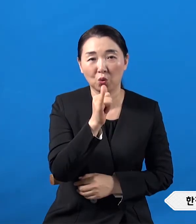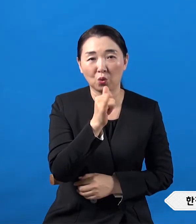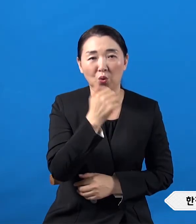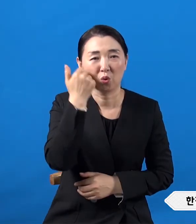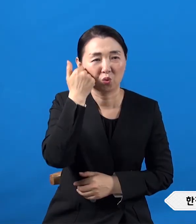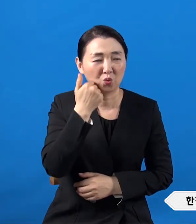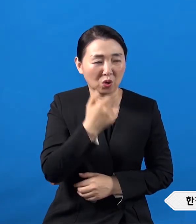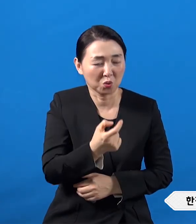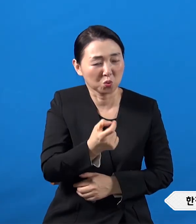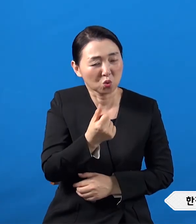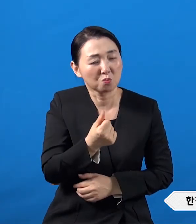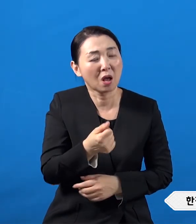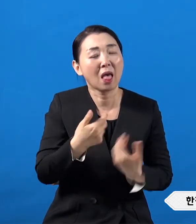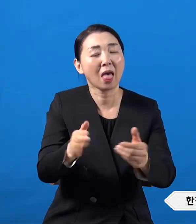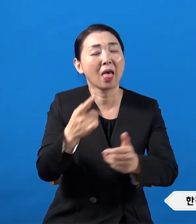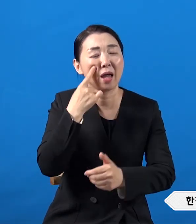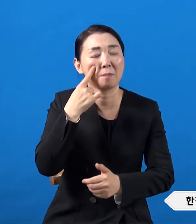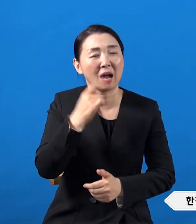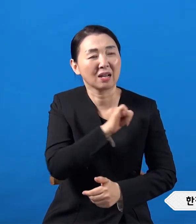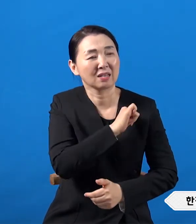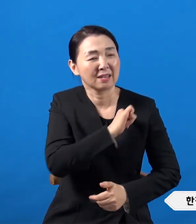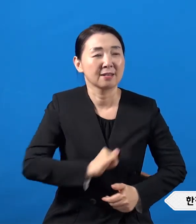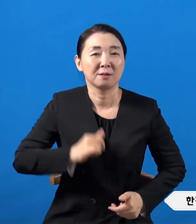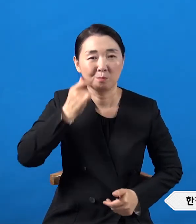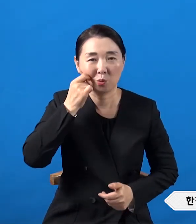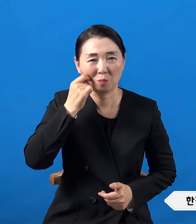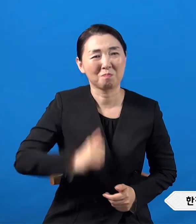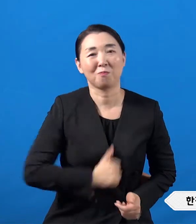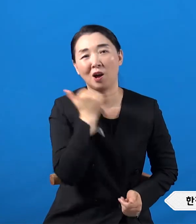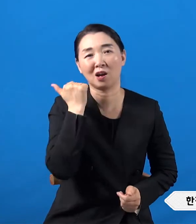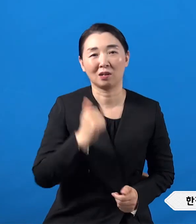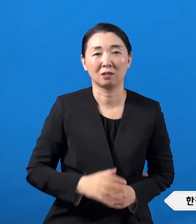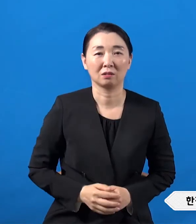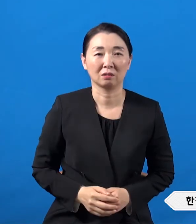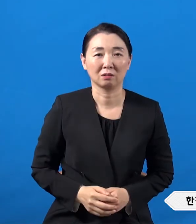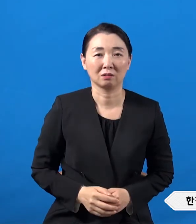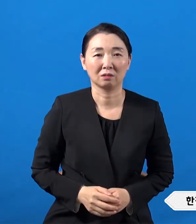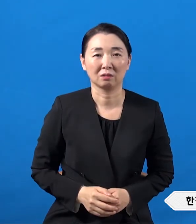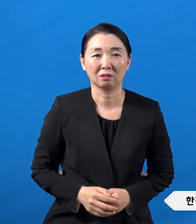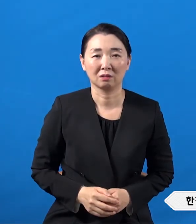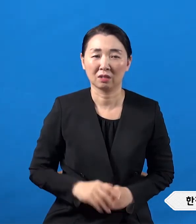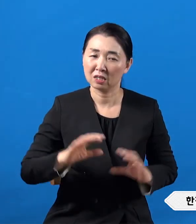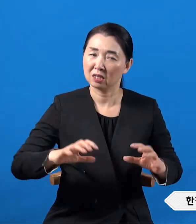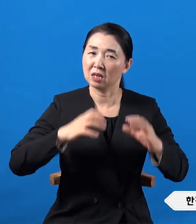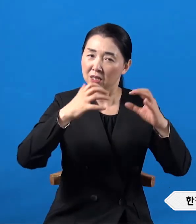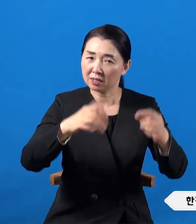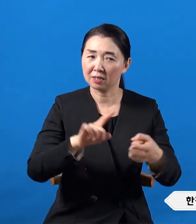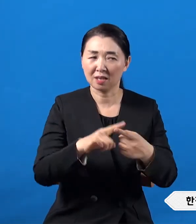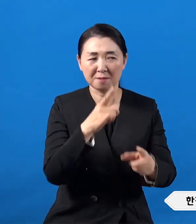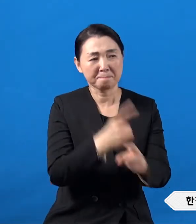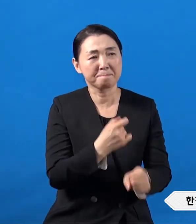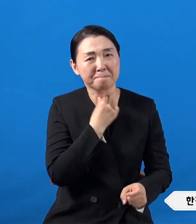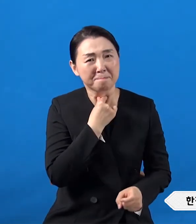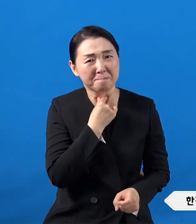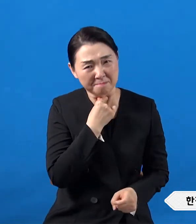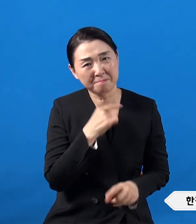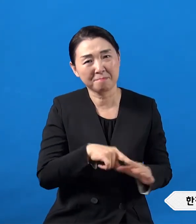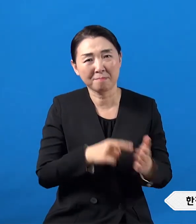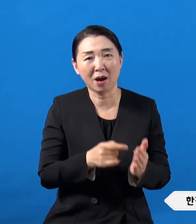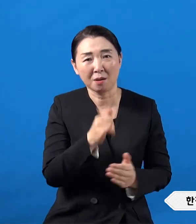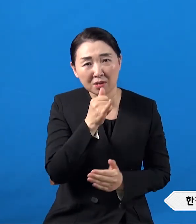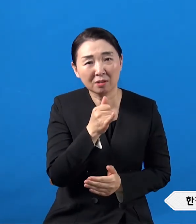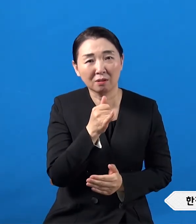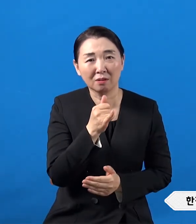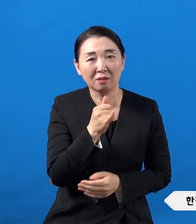있으니까 누가 조금만 시비를 걸어도 참지를 못하는 것입니다. 안 그래도 세상에 대해서 복수하고 싶은